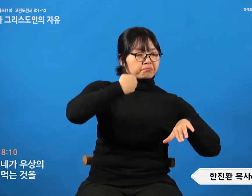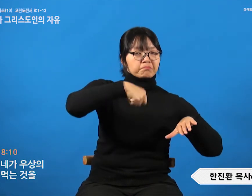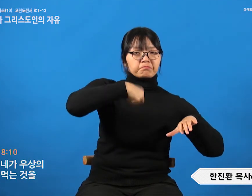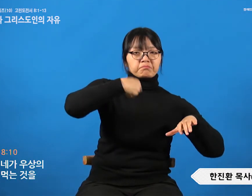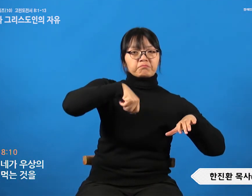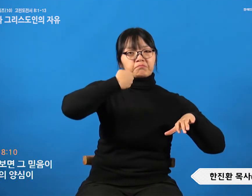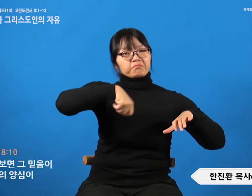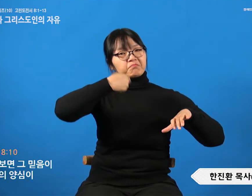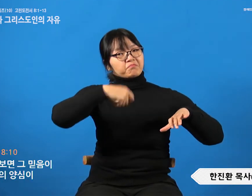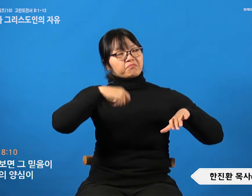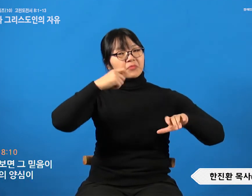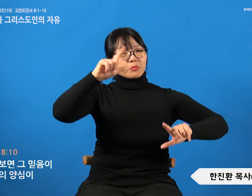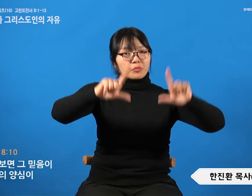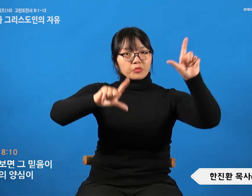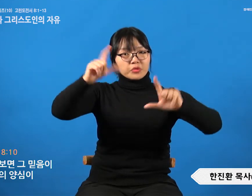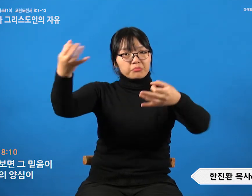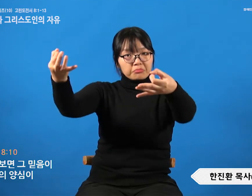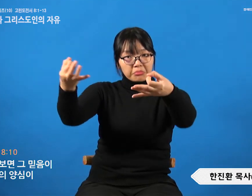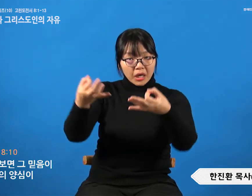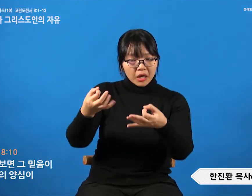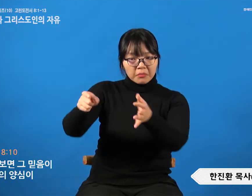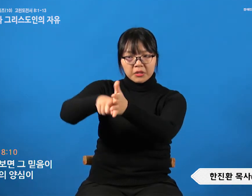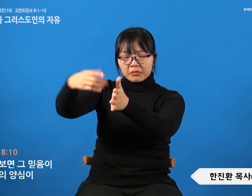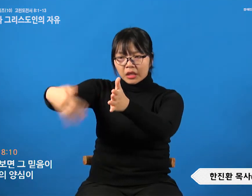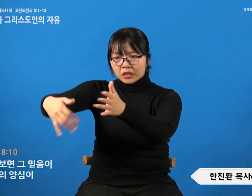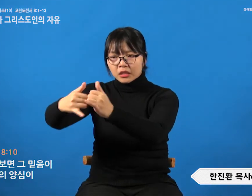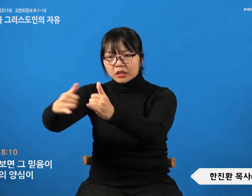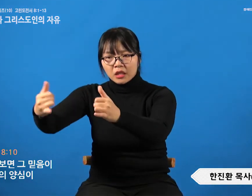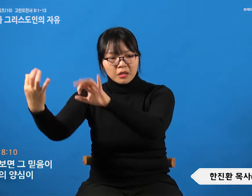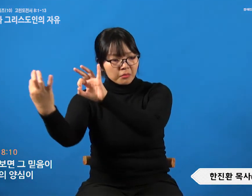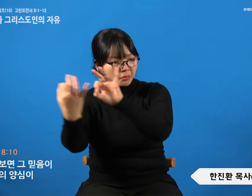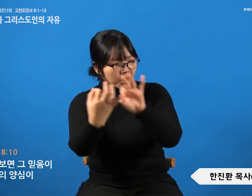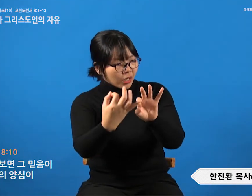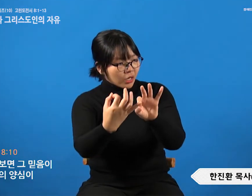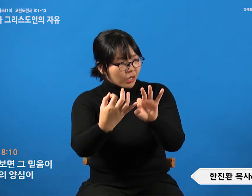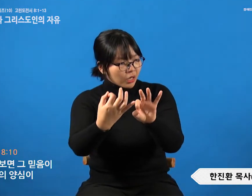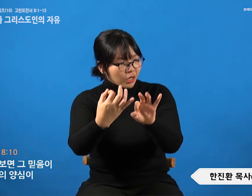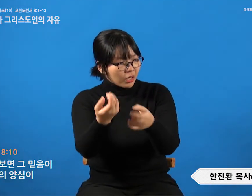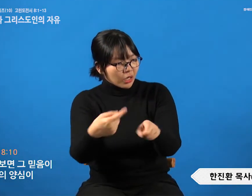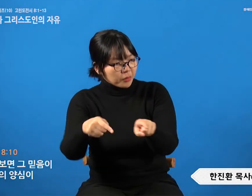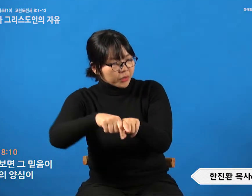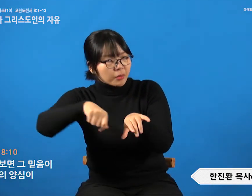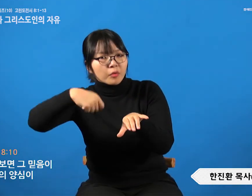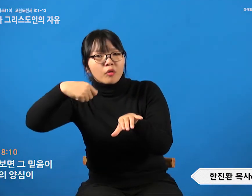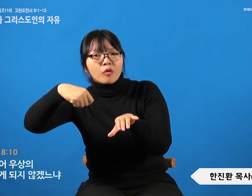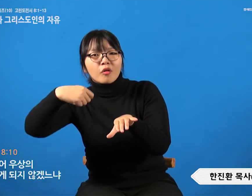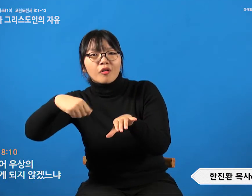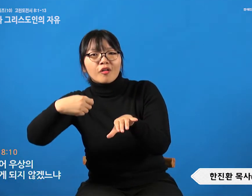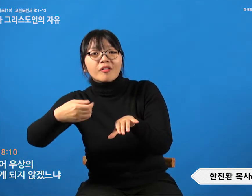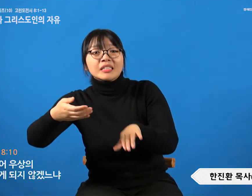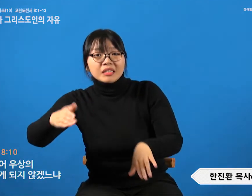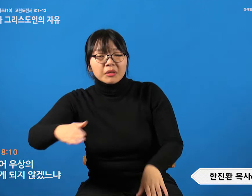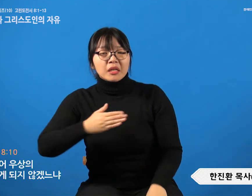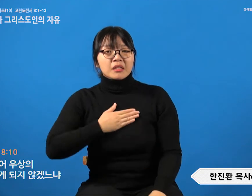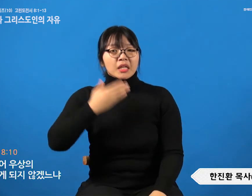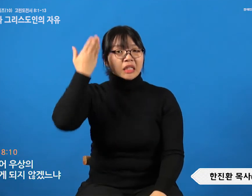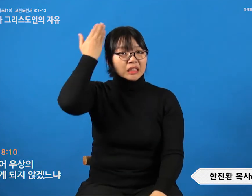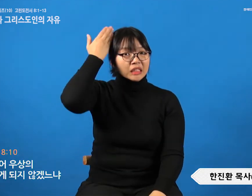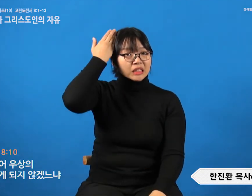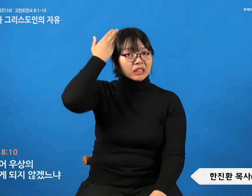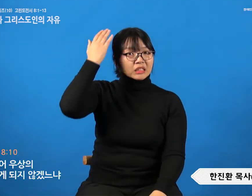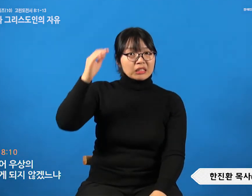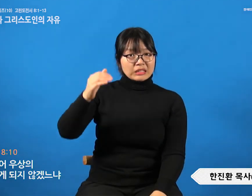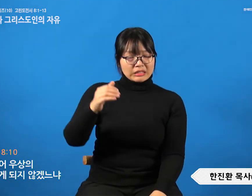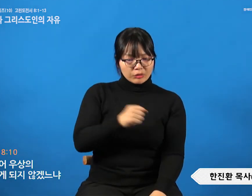믿음이 약한 자들의 양심이 담력을 얻어 우상의 재물을 먹게 되지 않겠느냐. 그러면 내 지식으로 그 믿음이 약한